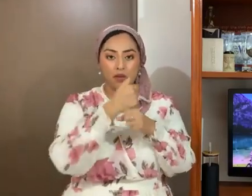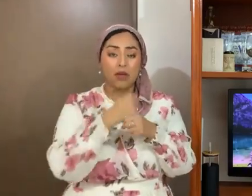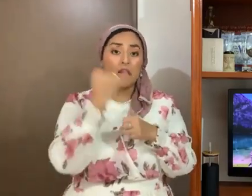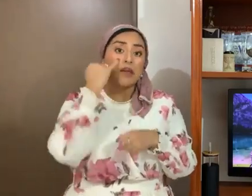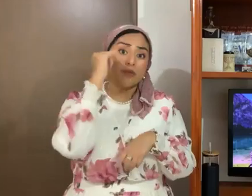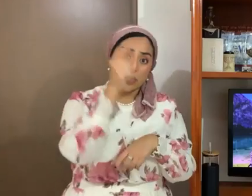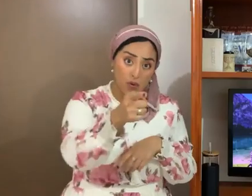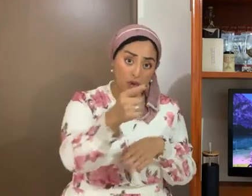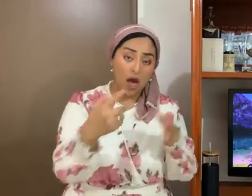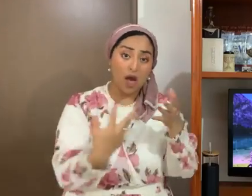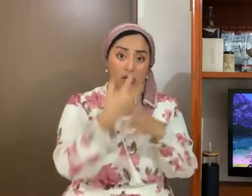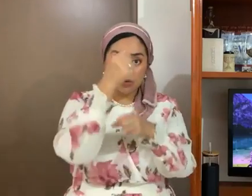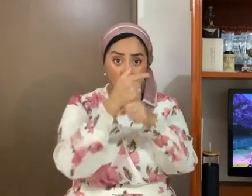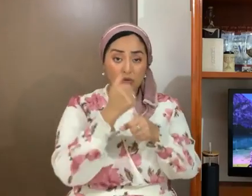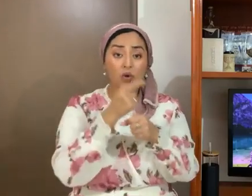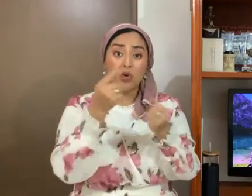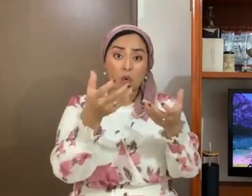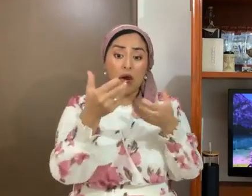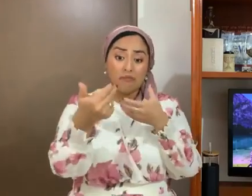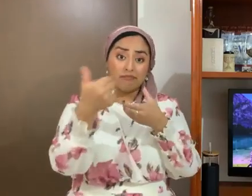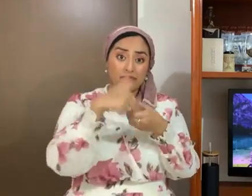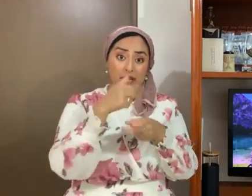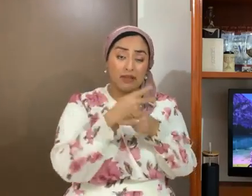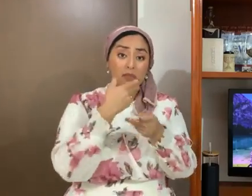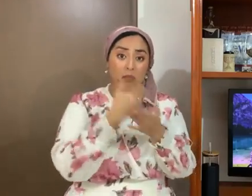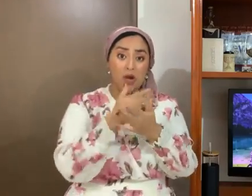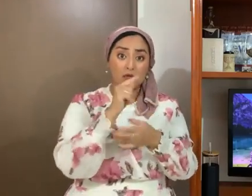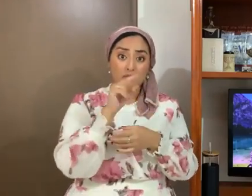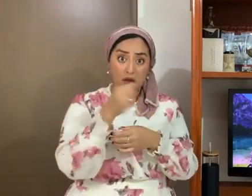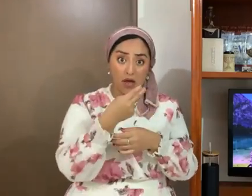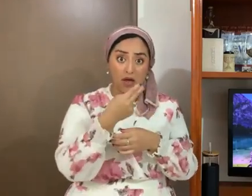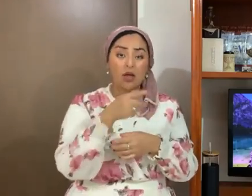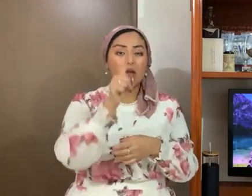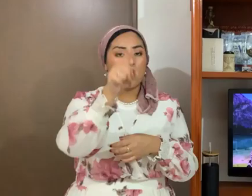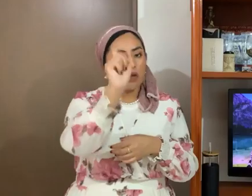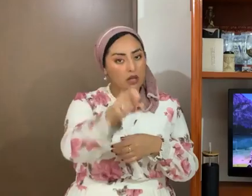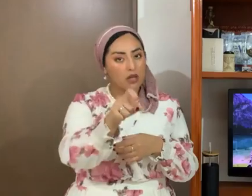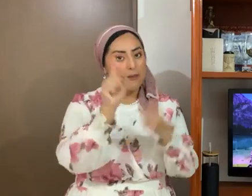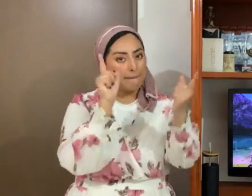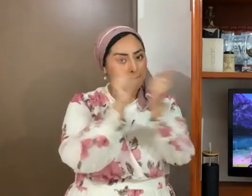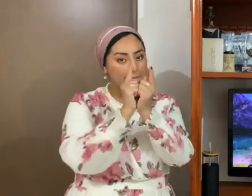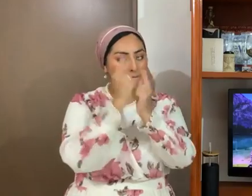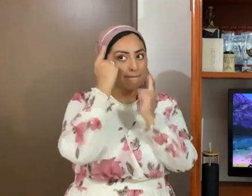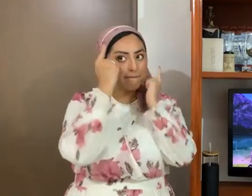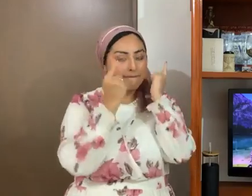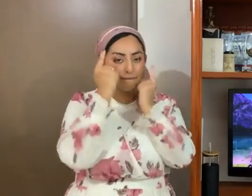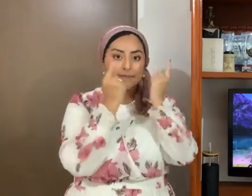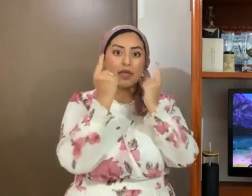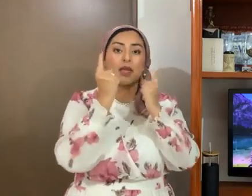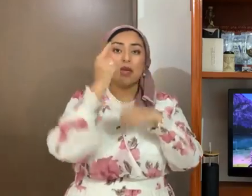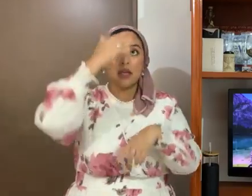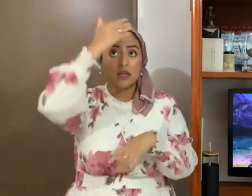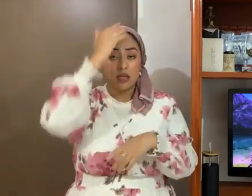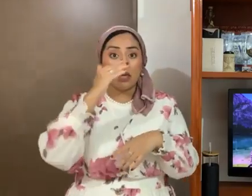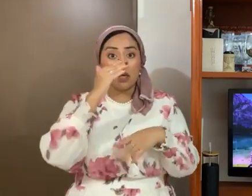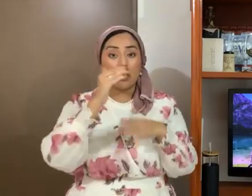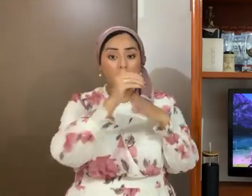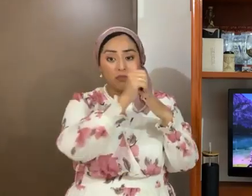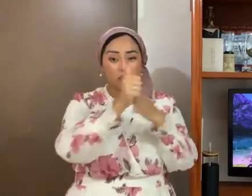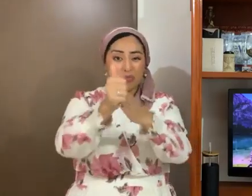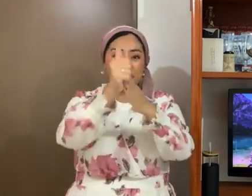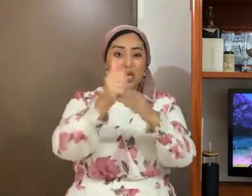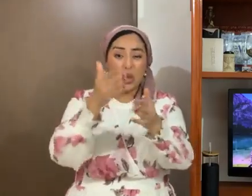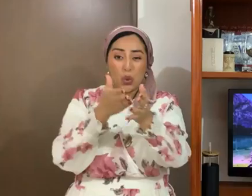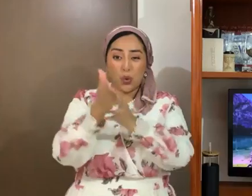tú eres nuevo y quieres guardar bien la Torá, tienes que conocer y pensar que el Eterno te va a llevar por un